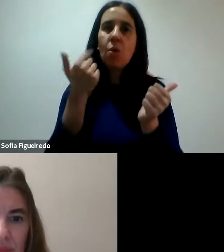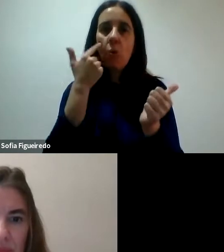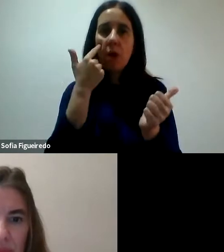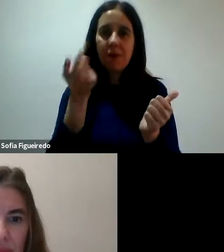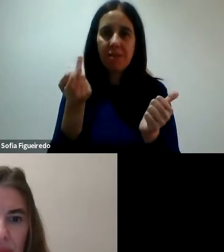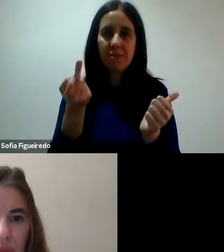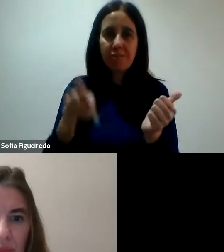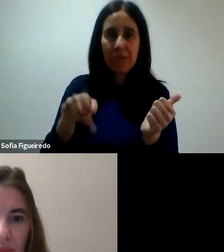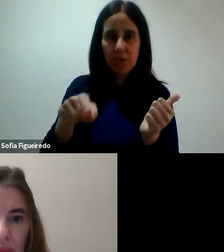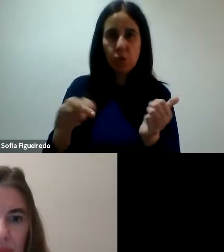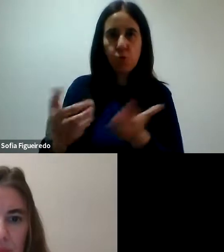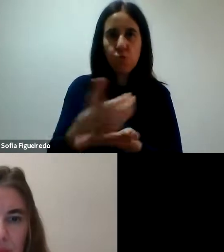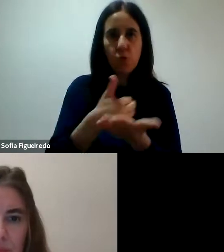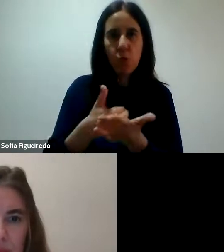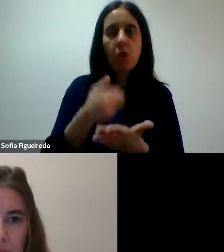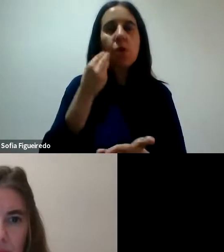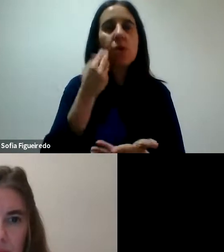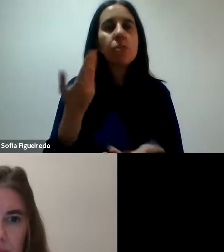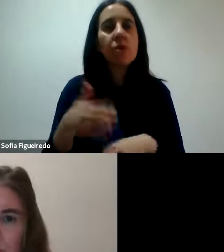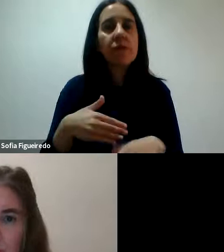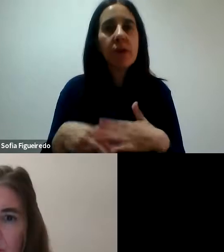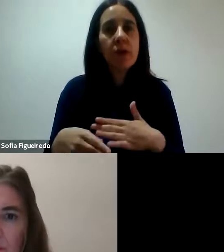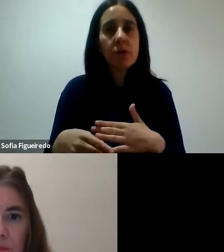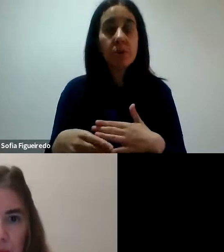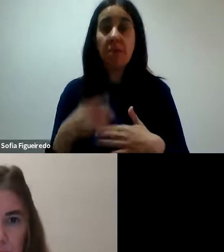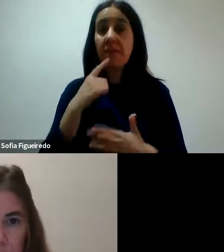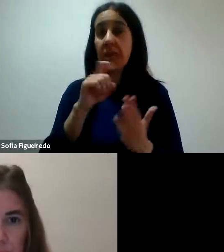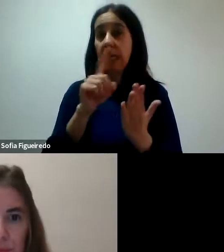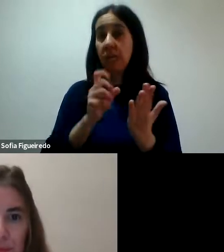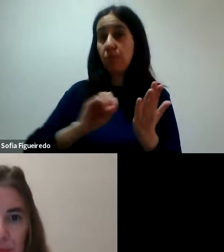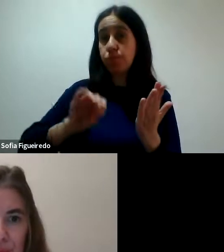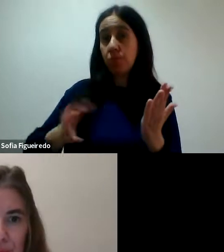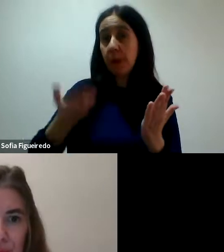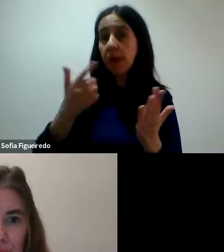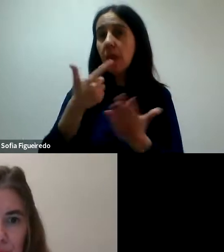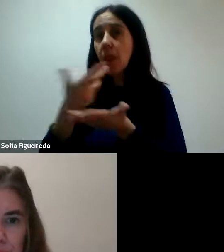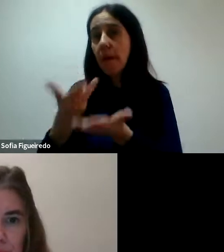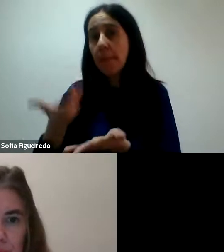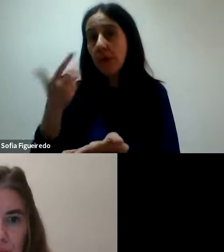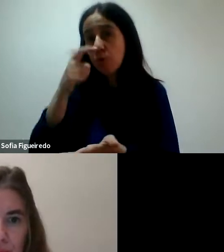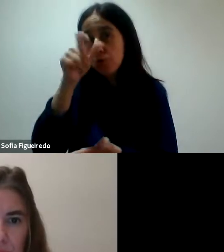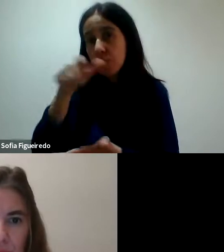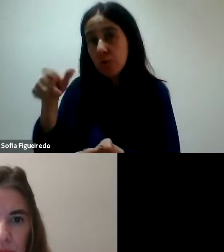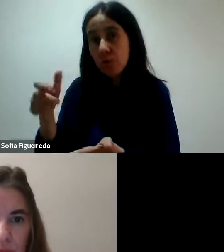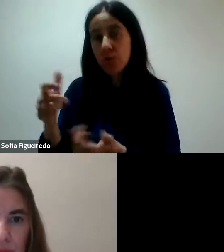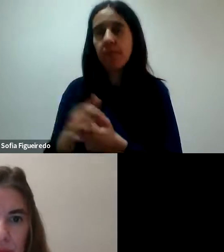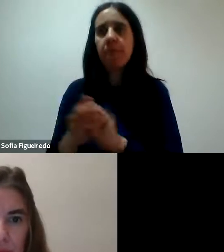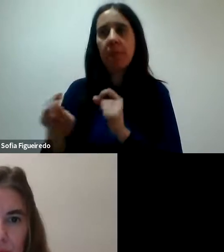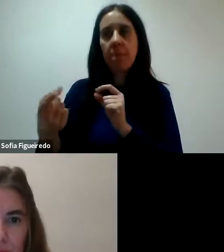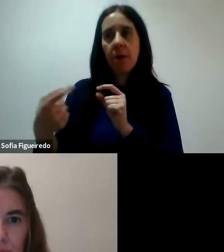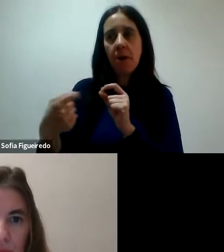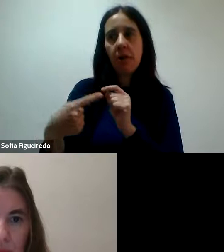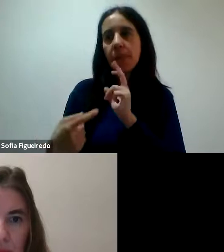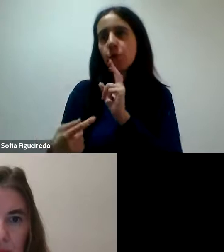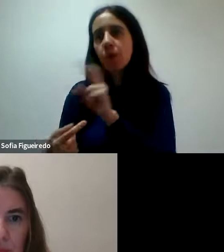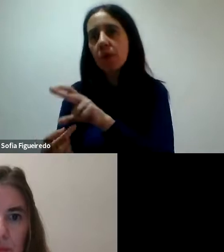é que se faz? Faz-se com enviar-se cá mais inquéritos, conversar mais com as pessoas, responder a e-mail, saber